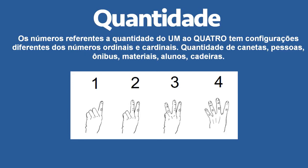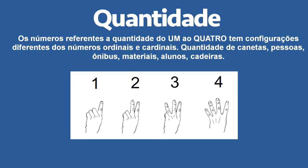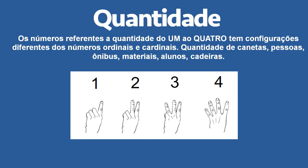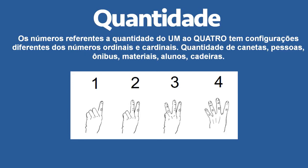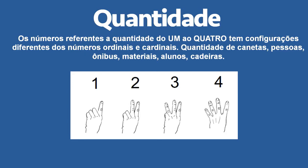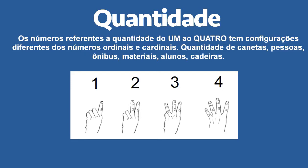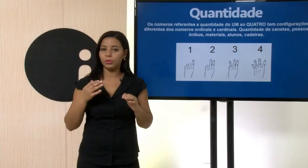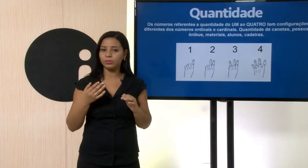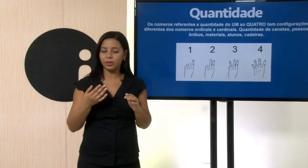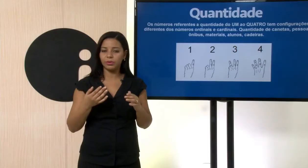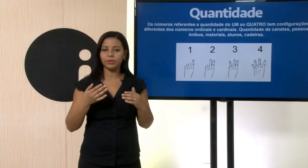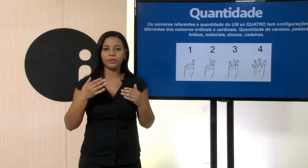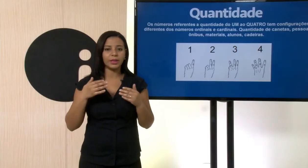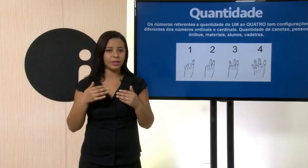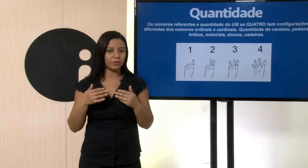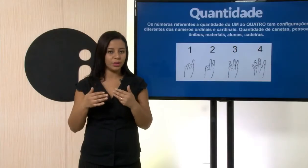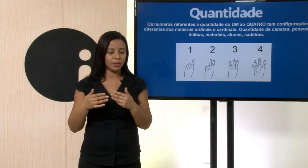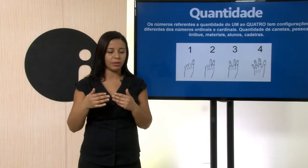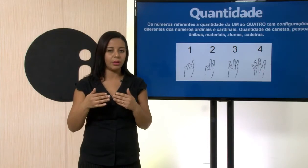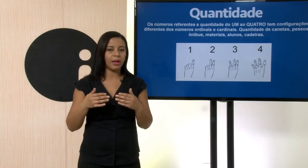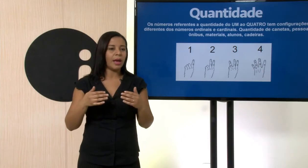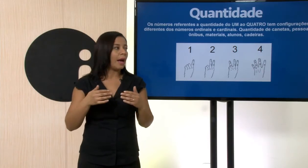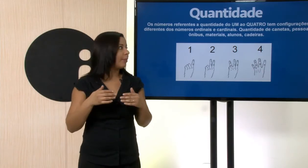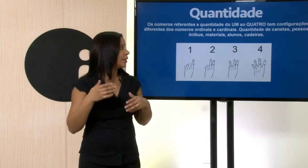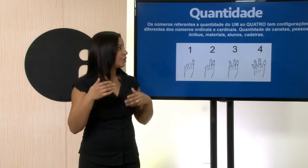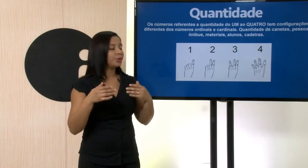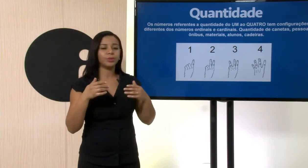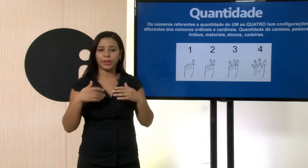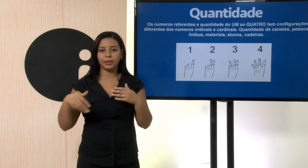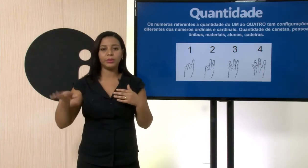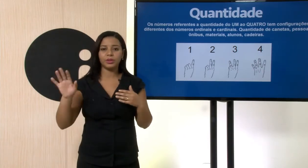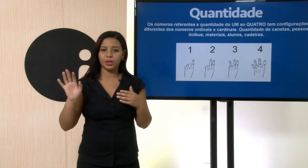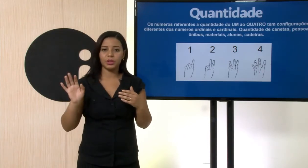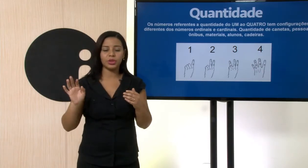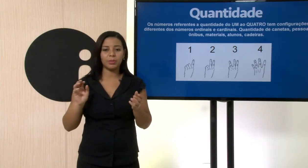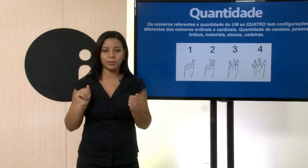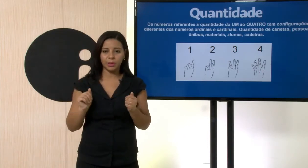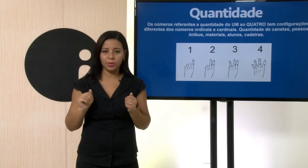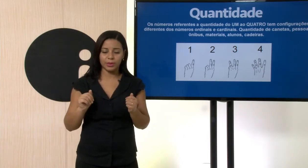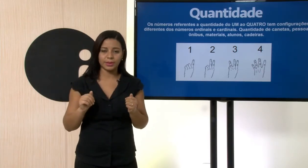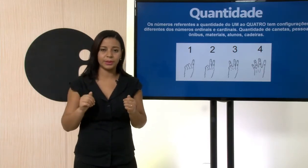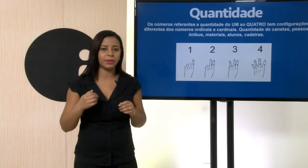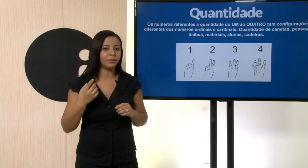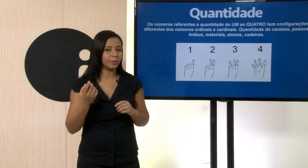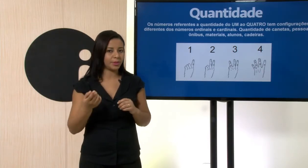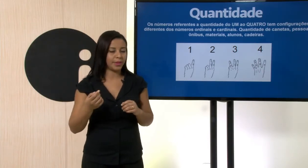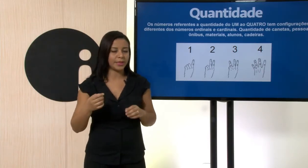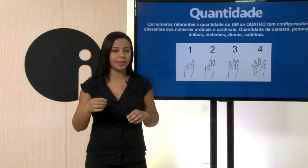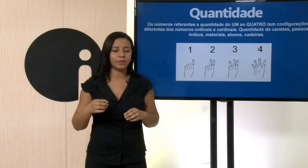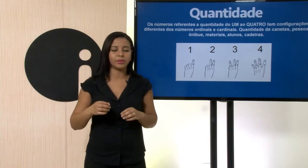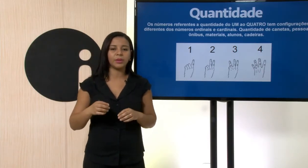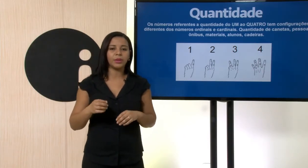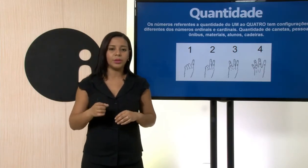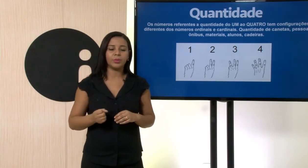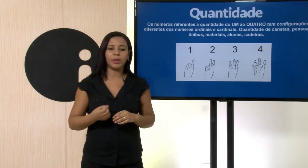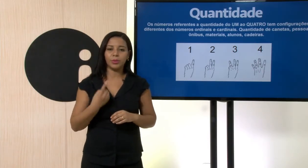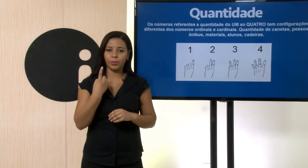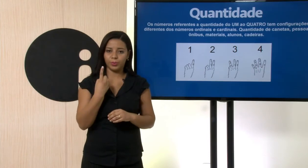ele vai entrar outra configuração de mão. A partir do 5º em diante, a mesma coisa. Então, vamos conhecê-los. Número